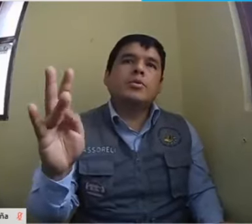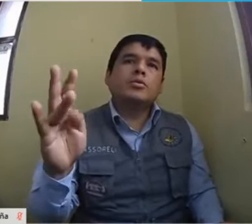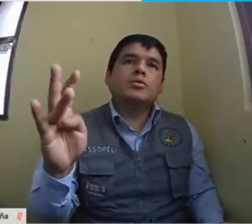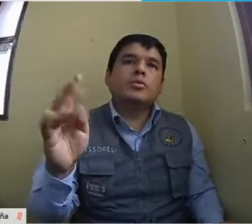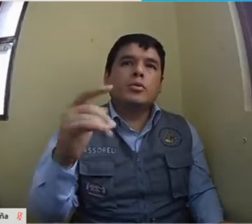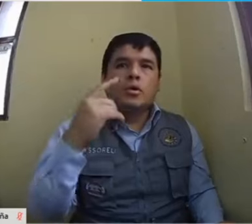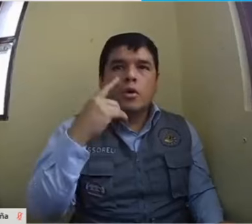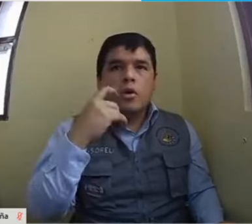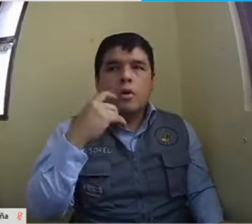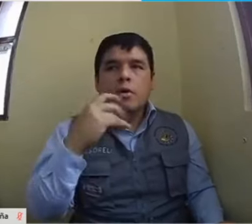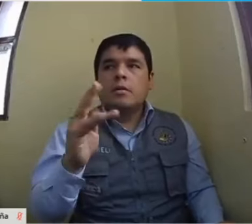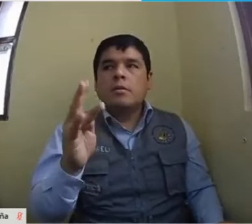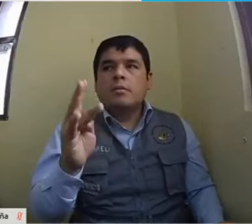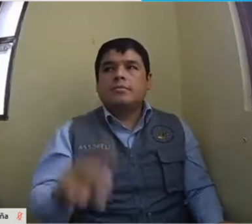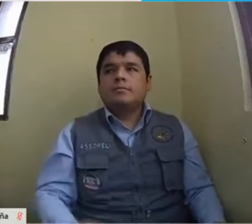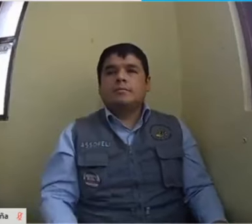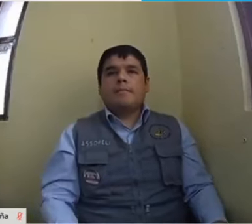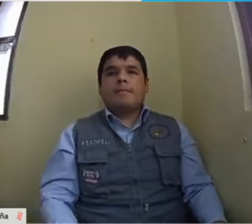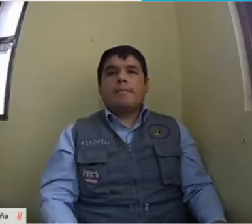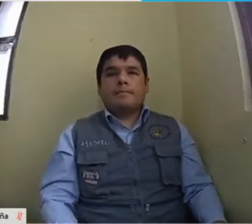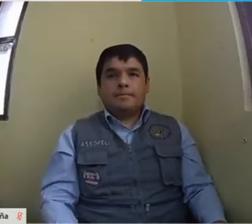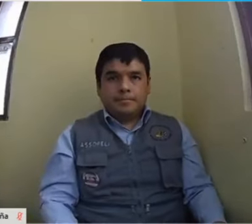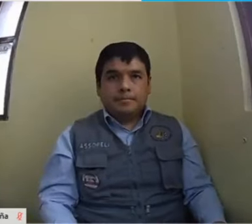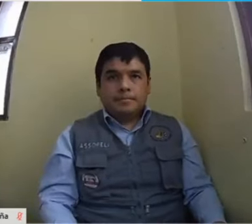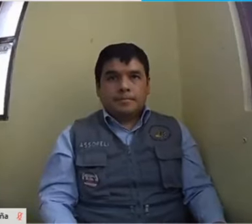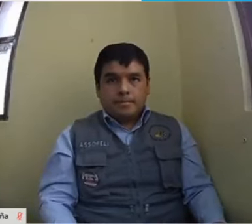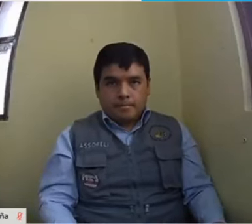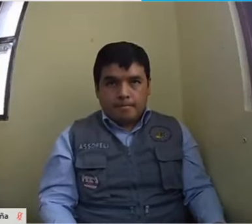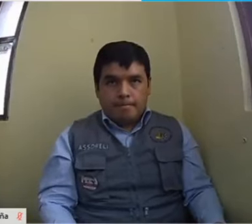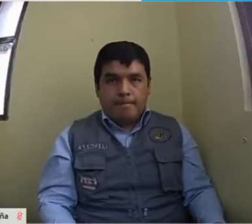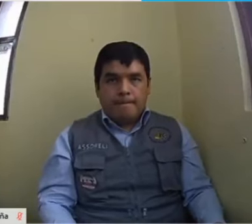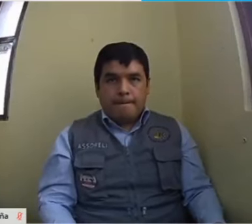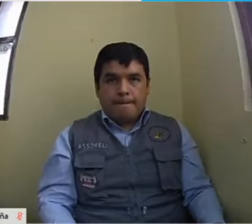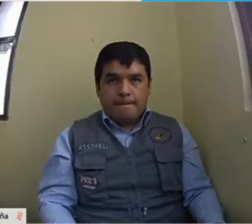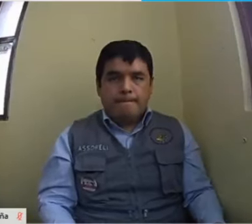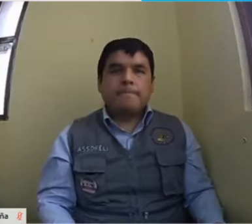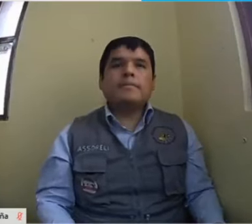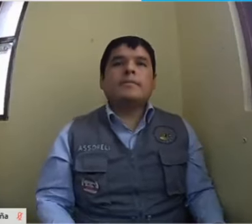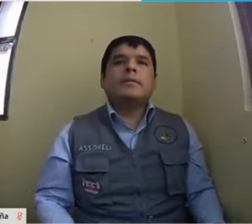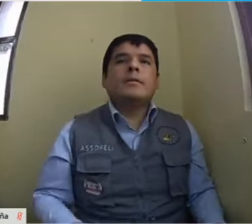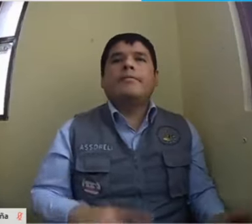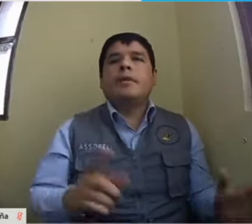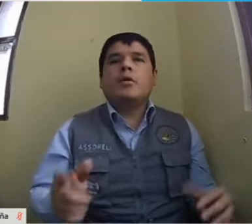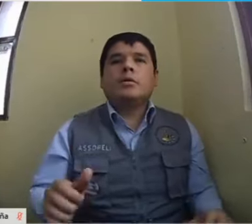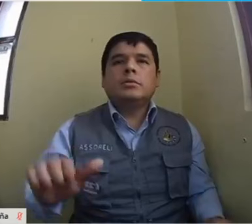pulgar en el dedo anular con toquecitos o poniéndose el anillo. Esa es la seña para esposo, para esposa.